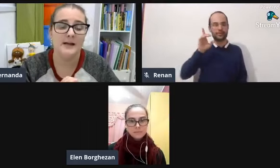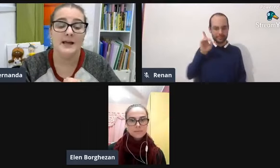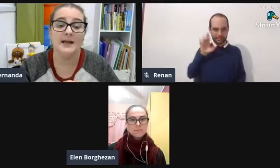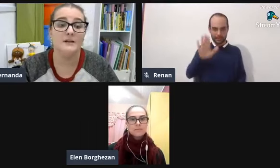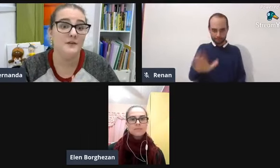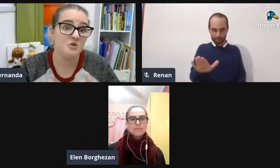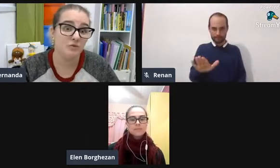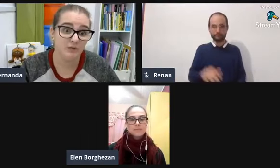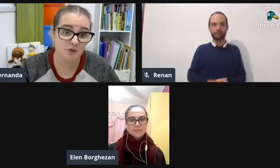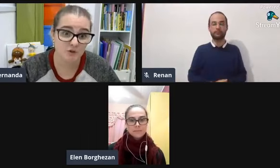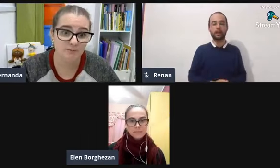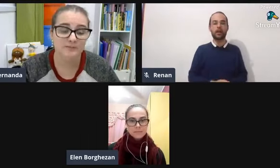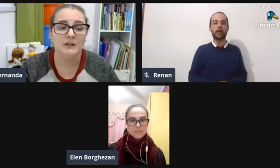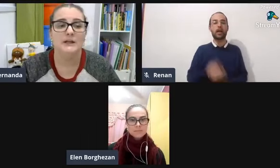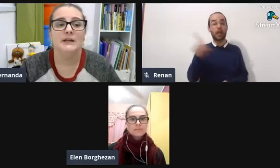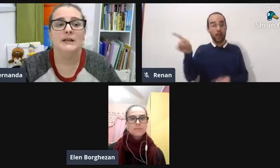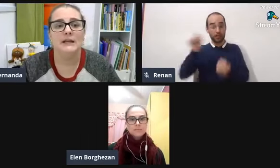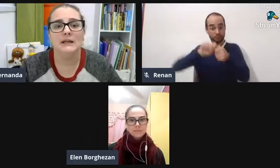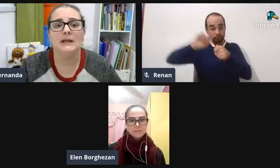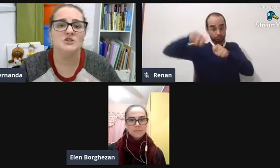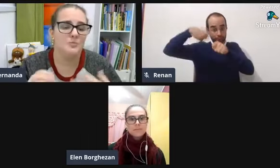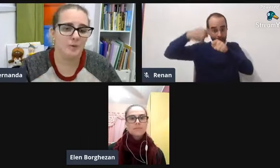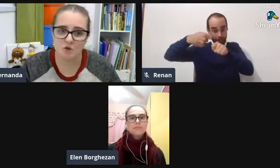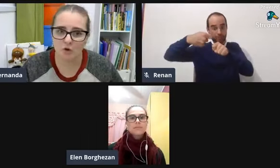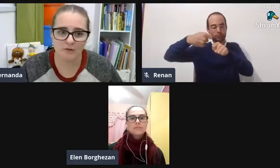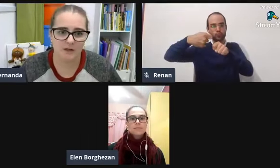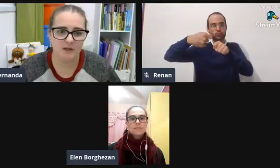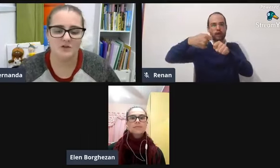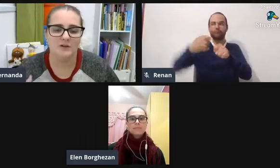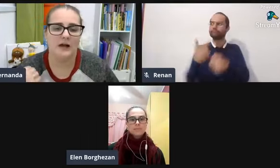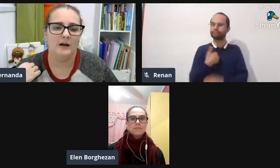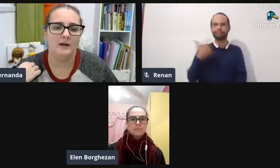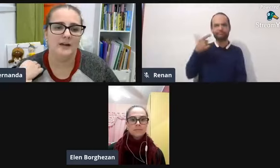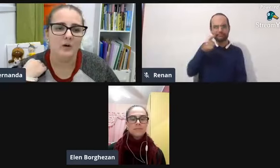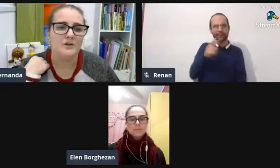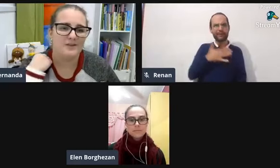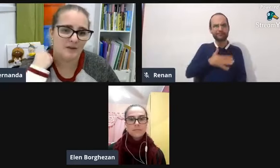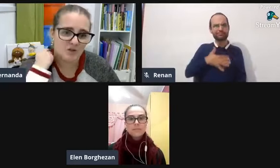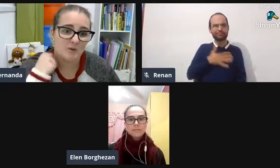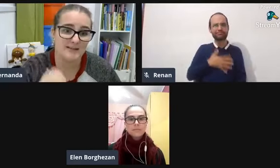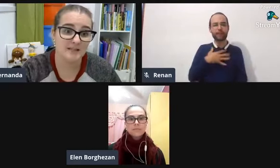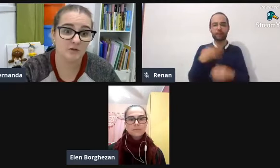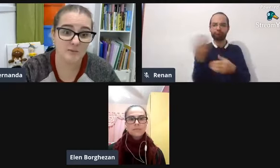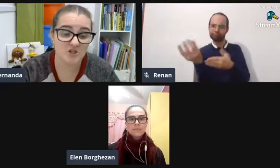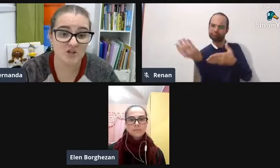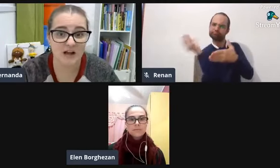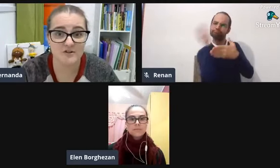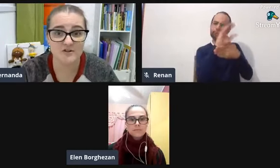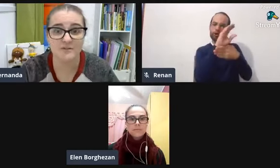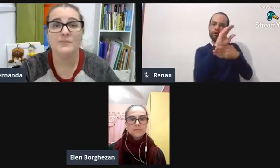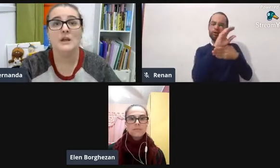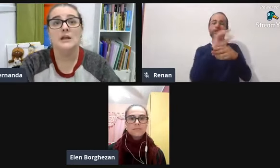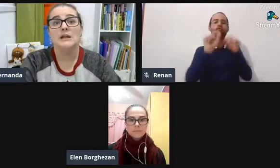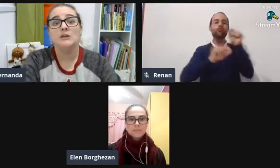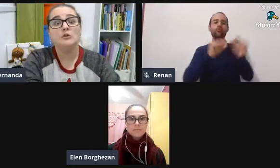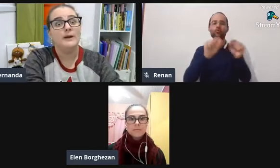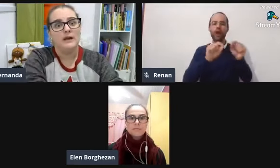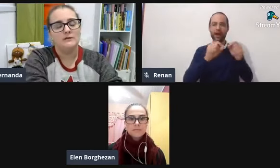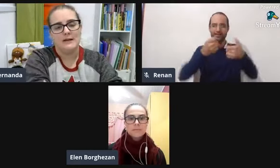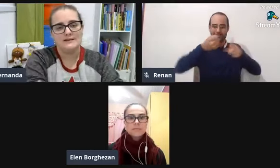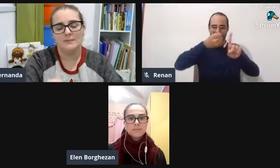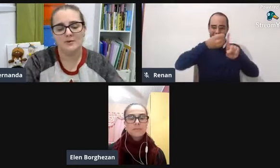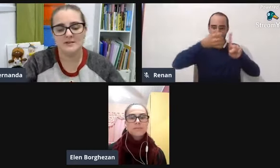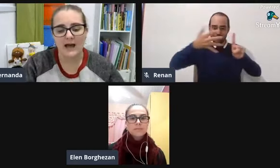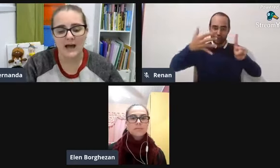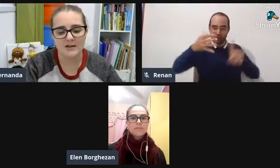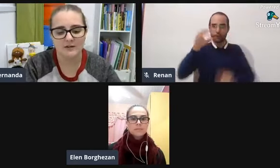área. Ela fez um vídeo e a gente postou o vídeo e tal, ela falando sobre a síndrome de Charge. E no